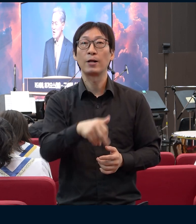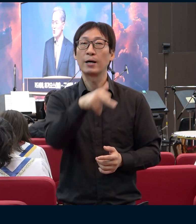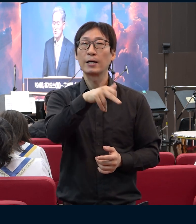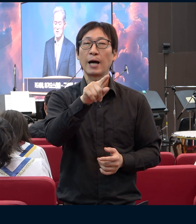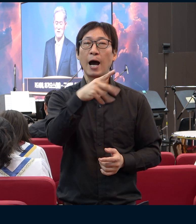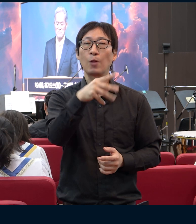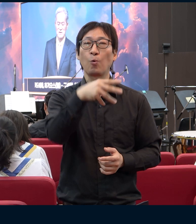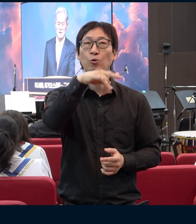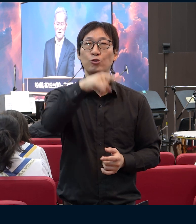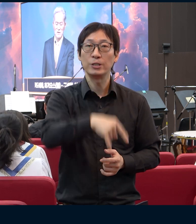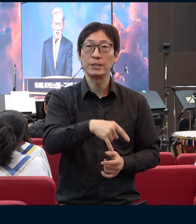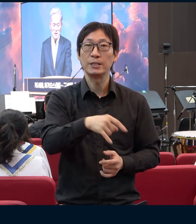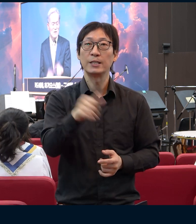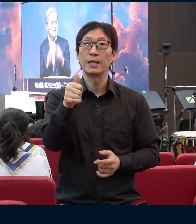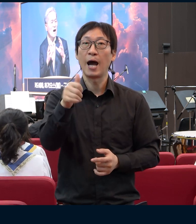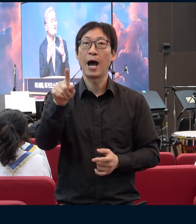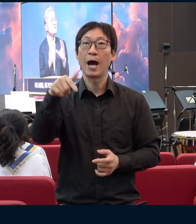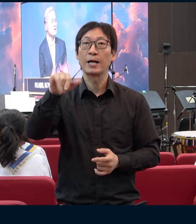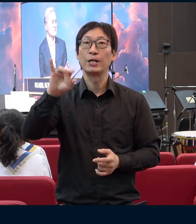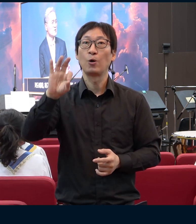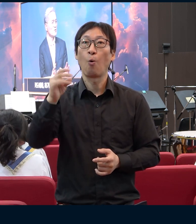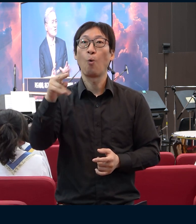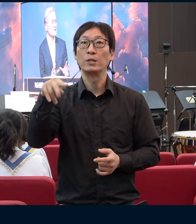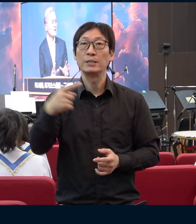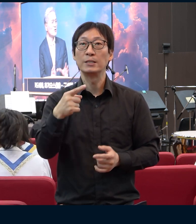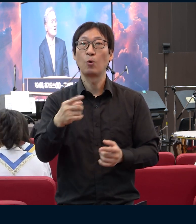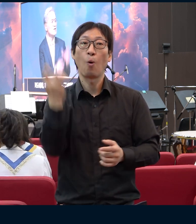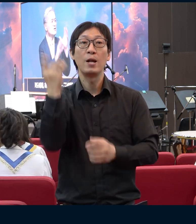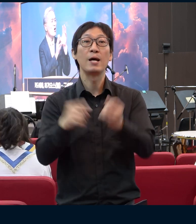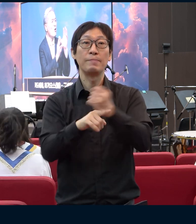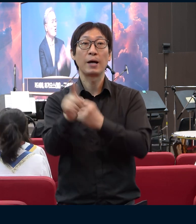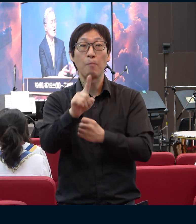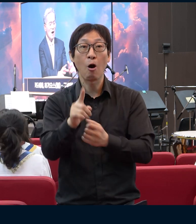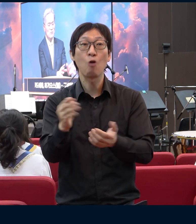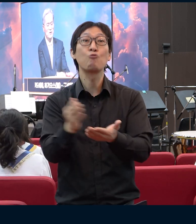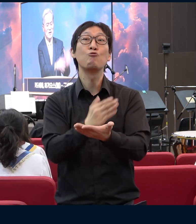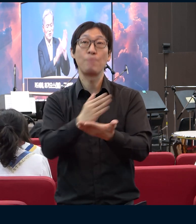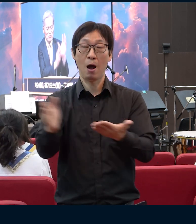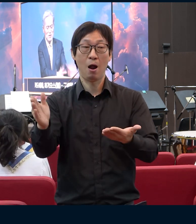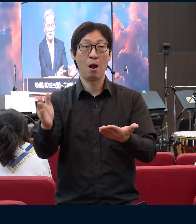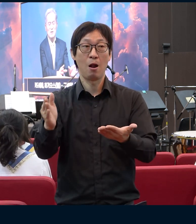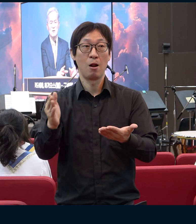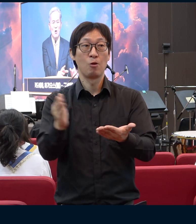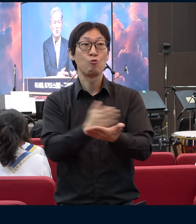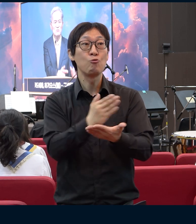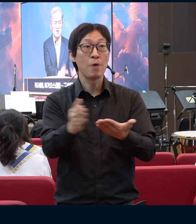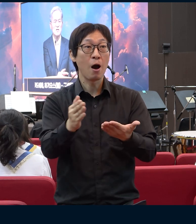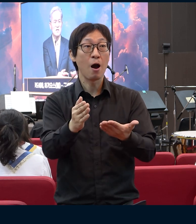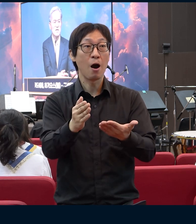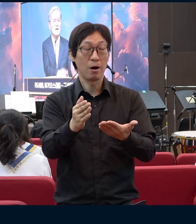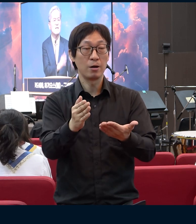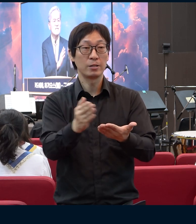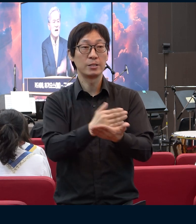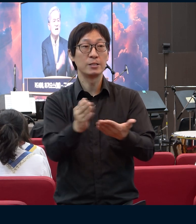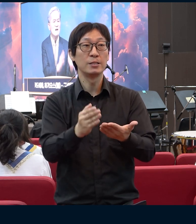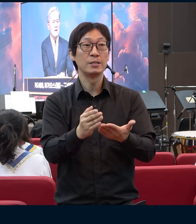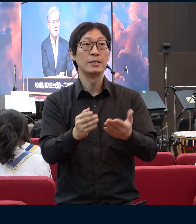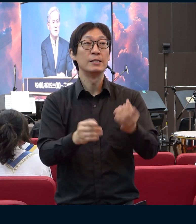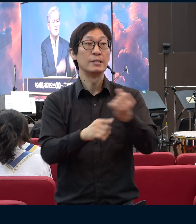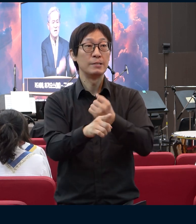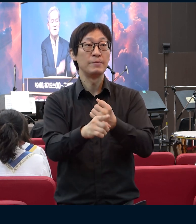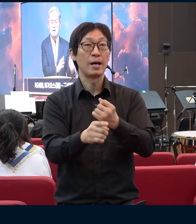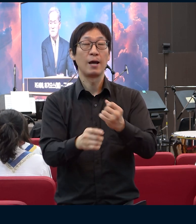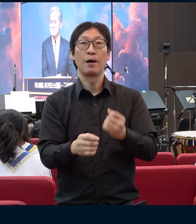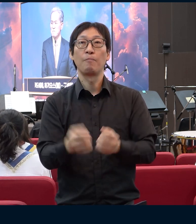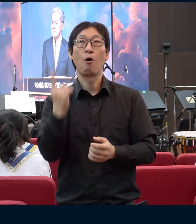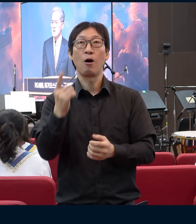헬라어는 하기오스예요. 그런데 그 뜻이 다 구별됨이죠. 그런데 그 어원을 가보면 어원은 무슨 뜻이냐?